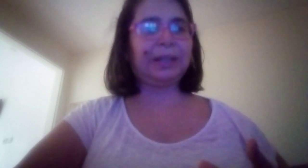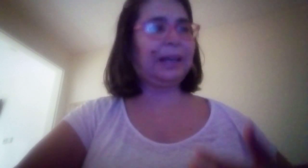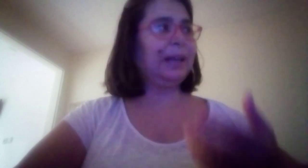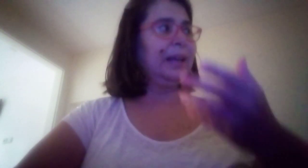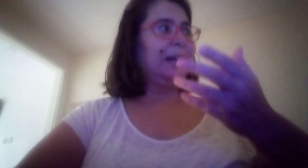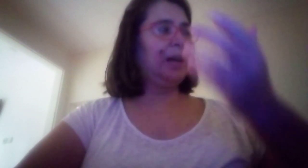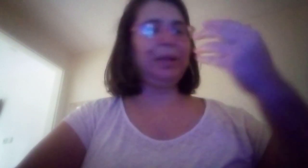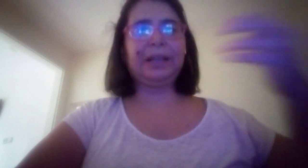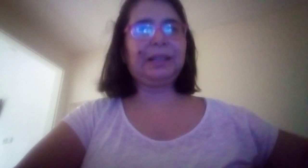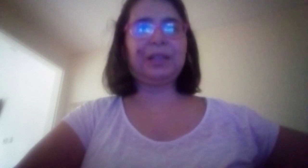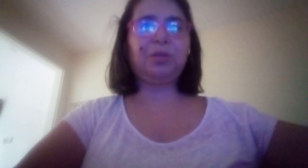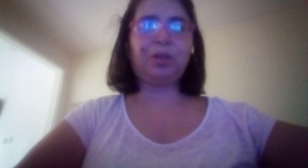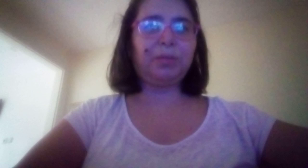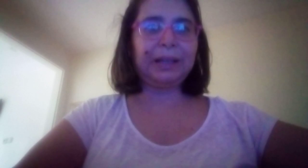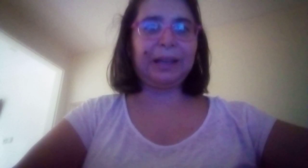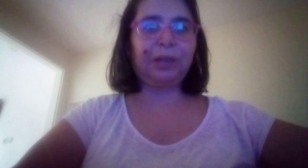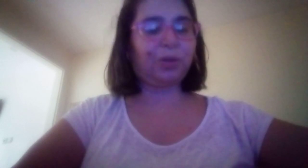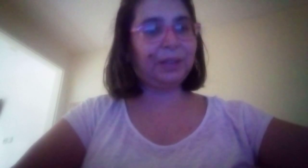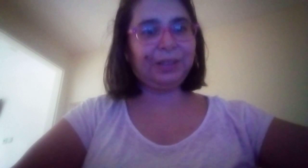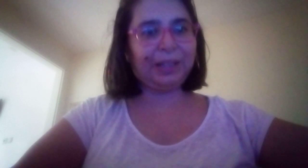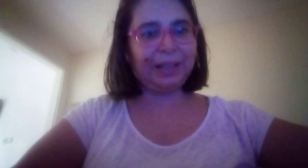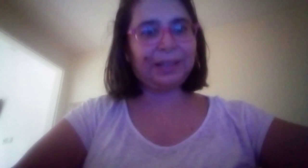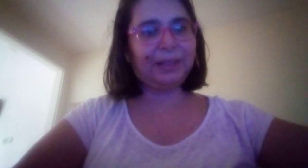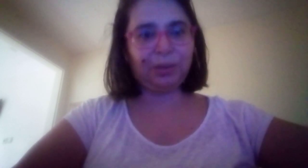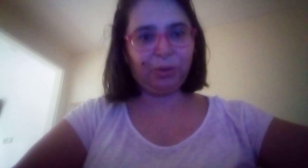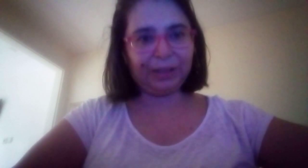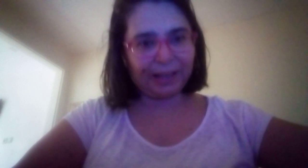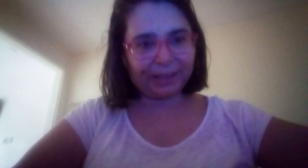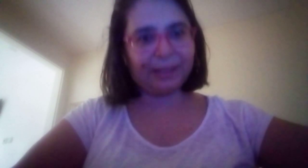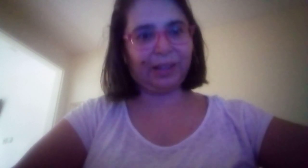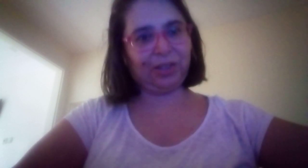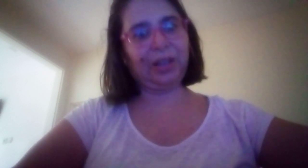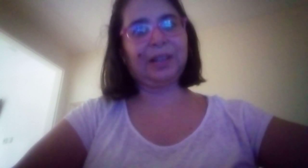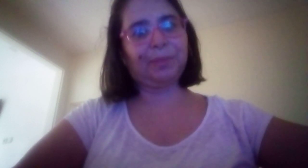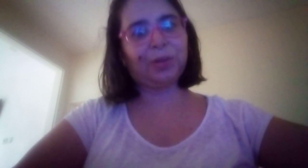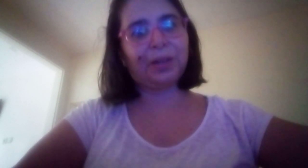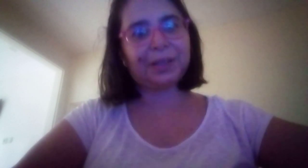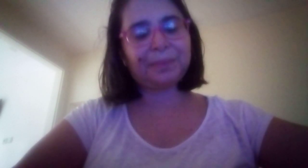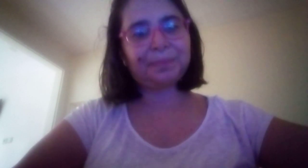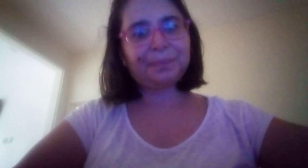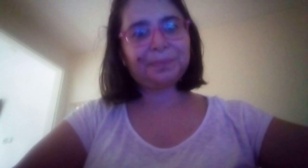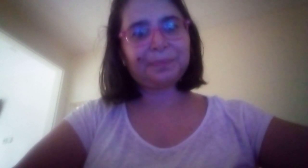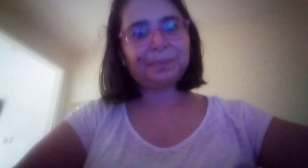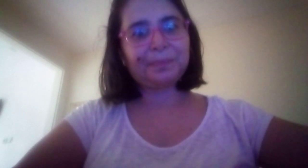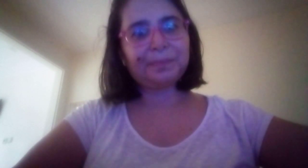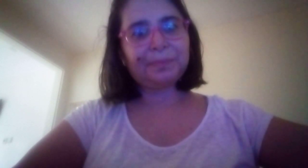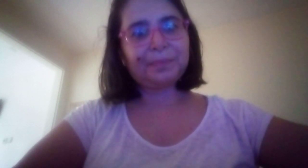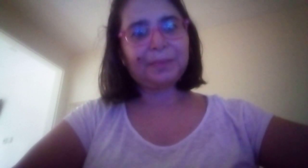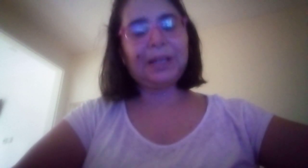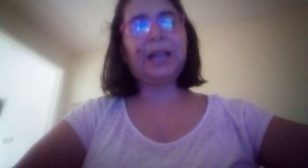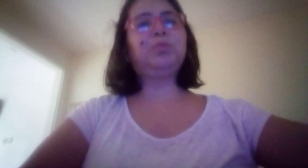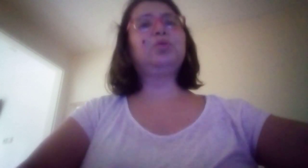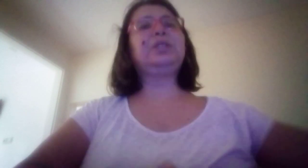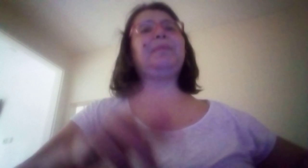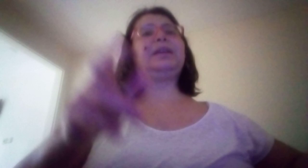da Amerika'da yaşıyor olmana gerek yok Neticede insanlar Dünyanın her yerinde aynı şeyleri yapıyorlar Yani bu yemek